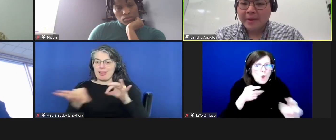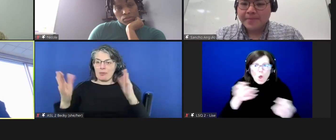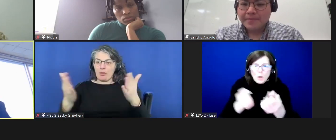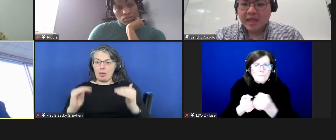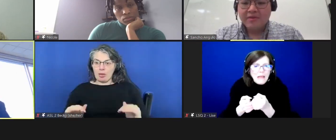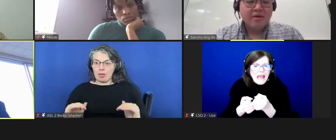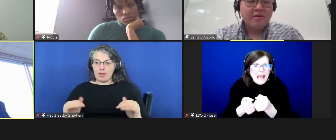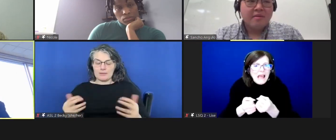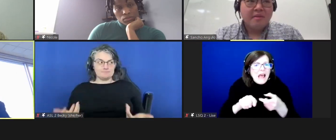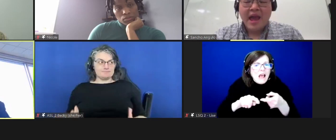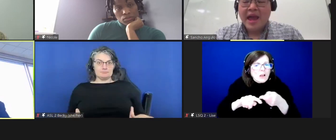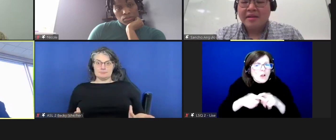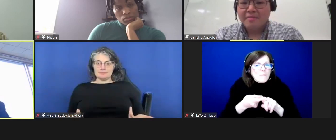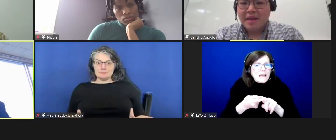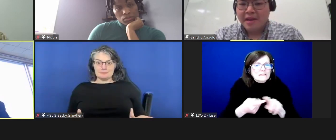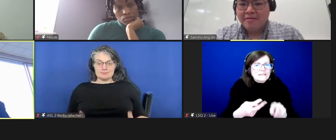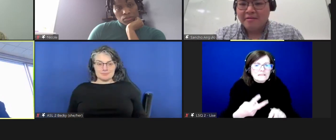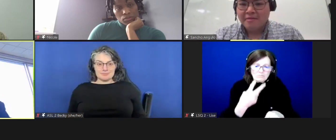enfant demeuré.